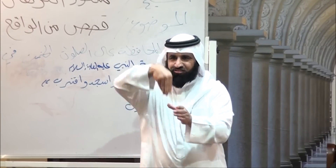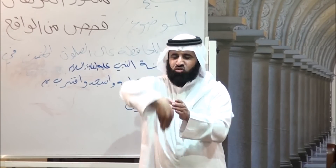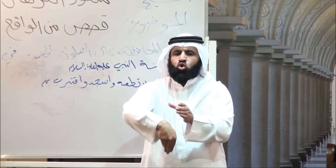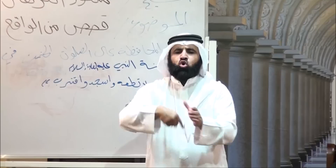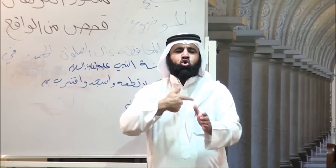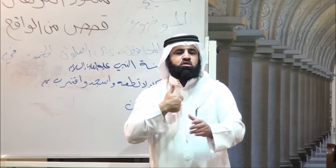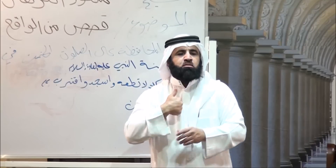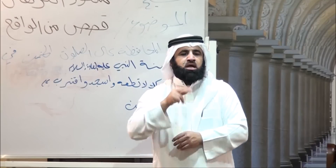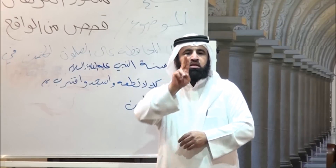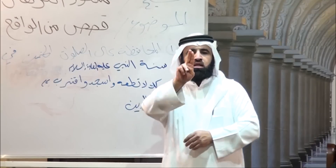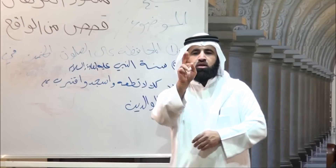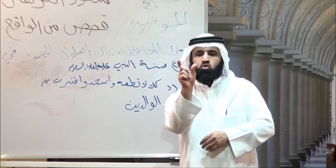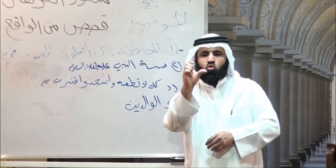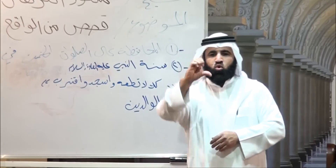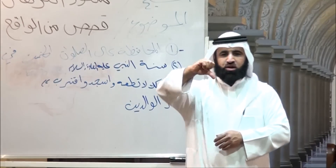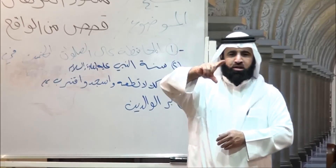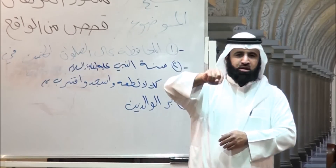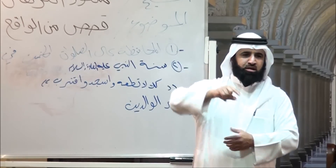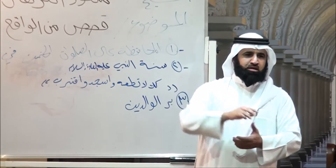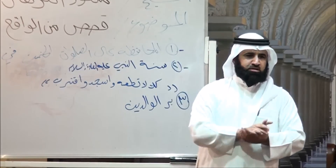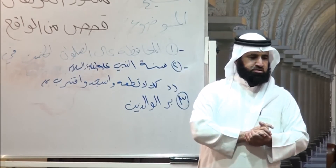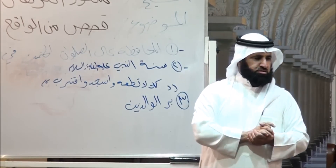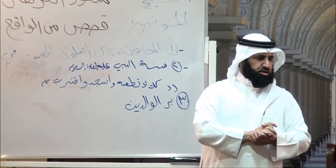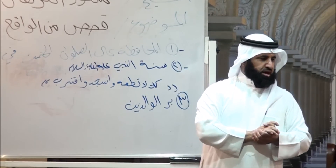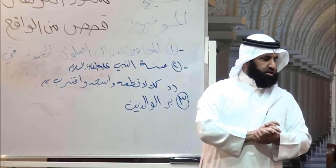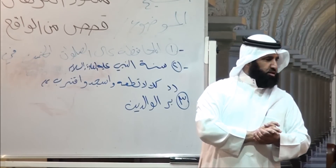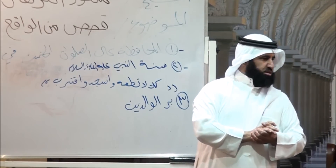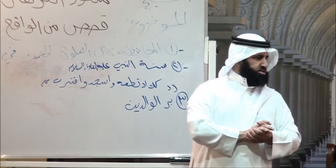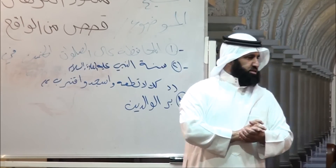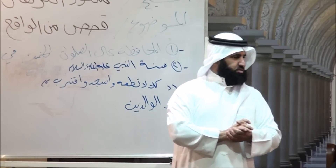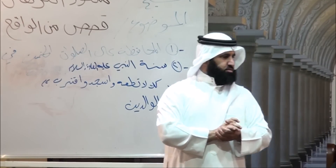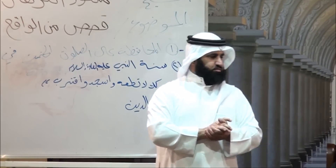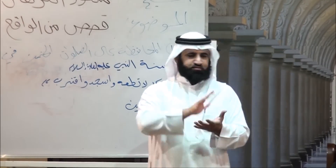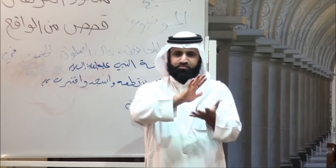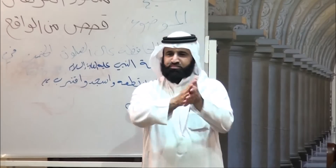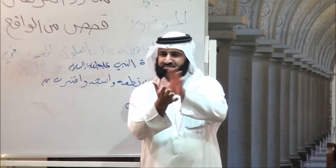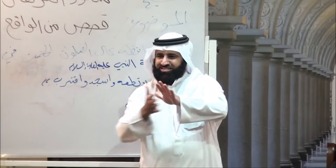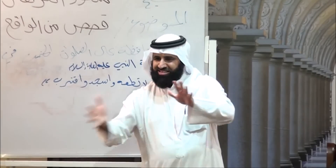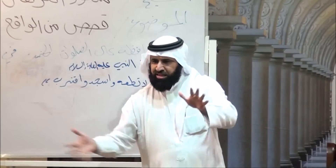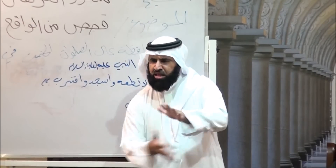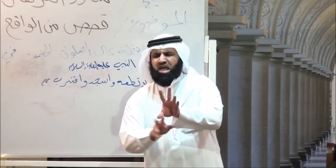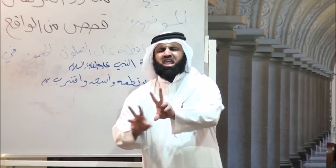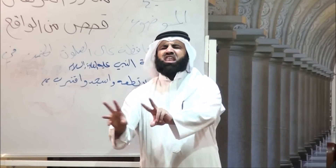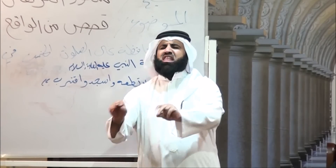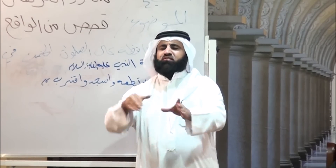كان التنور القديم حفرة داخل حسن.